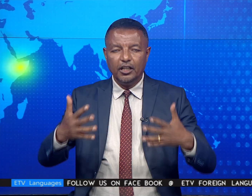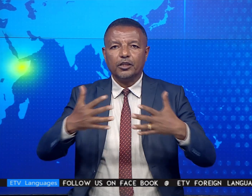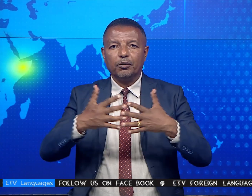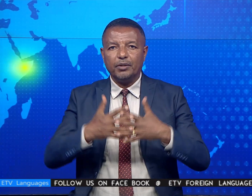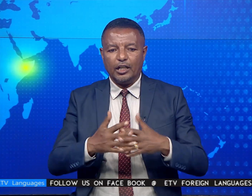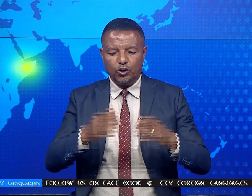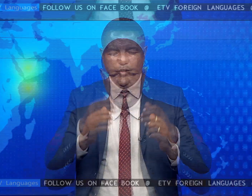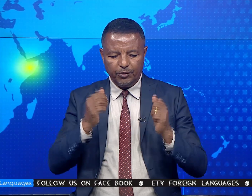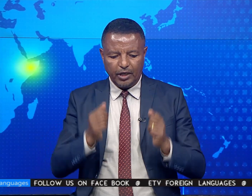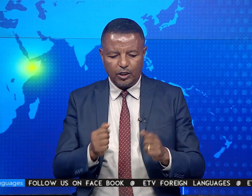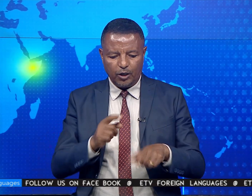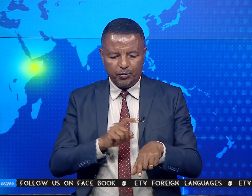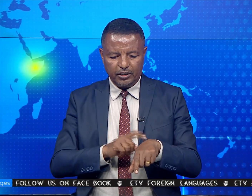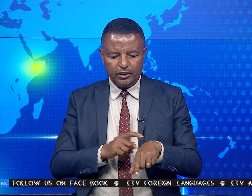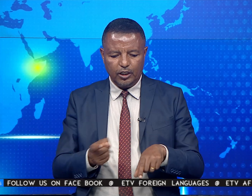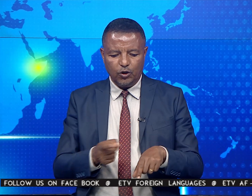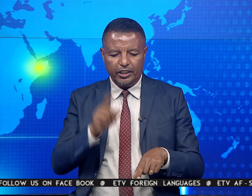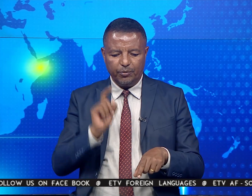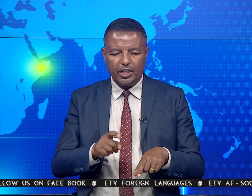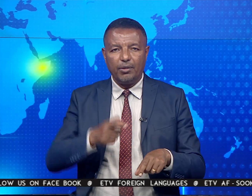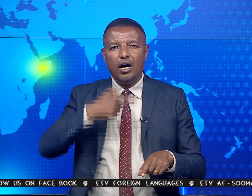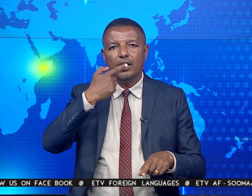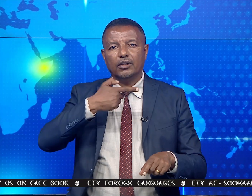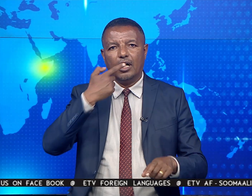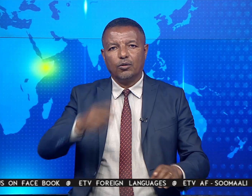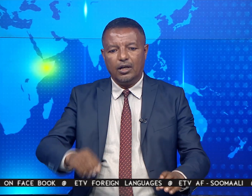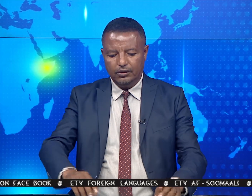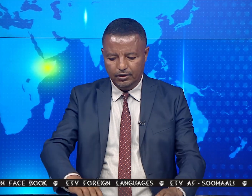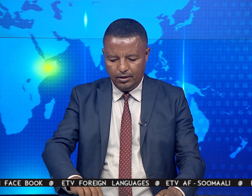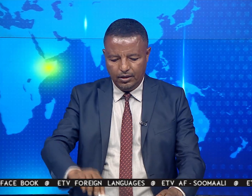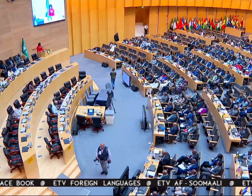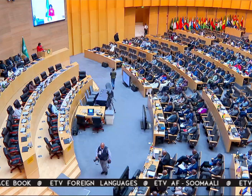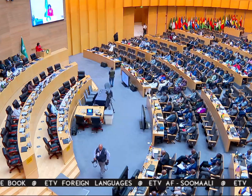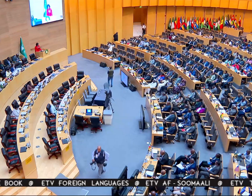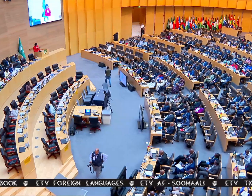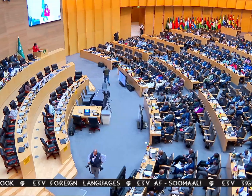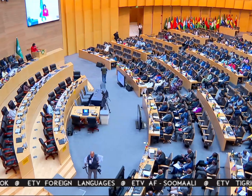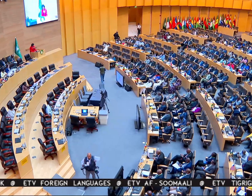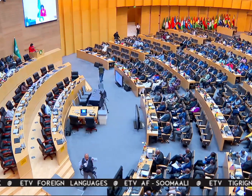በላይ ትብብራቸውን የሚያጠናክሩበት ጊዜ ሊሆን እንደሚገባ ተናግረዋል።